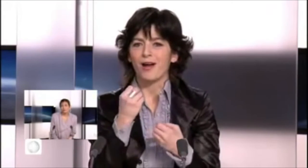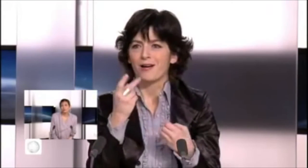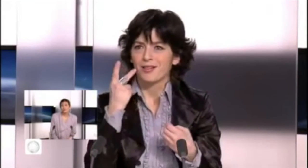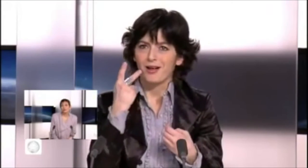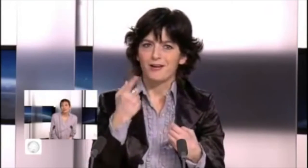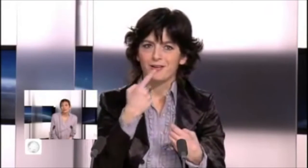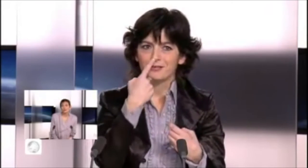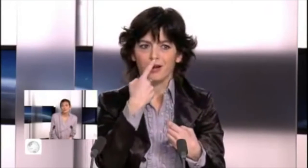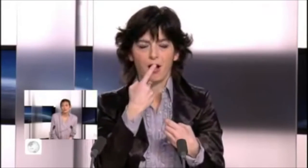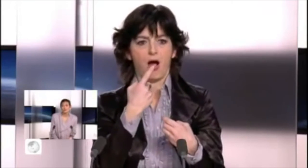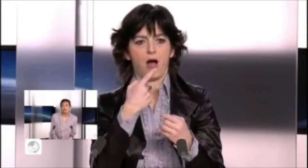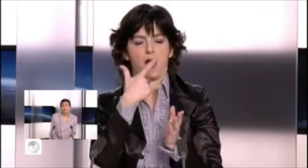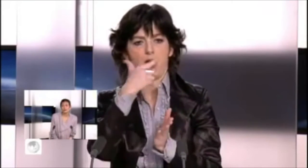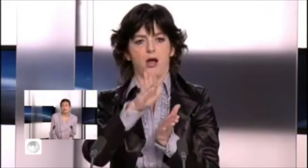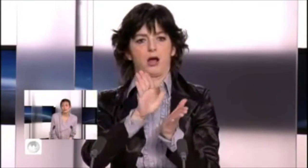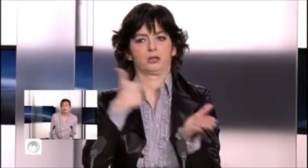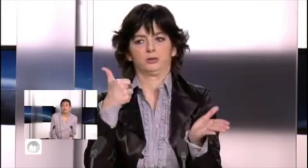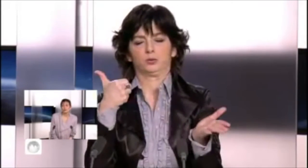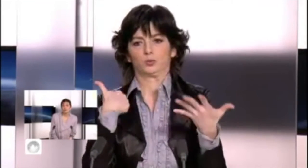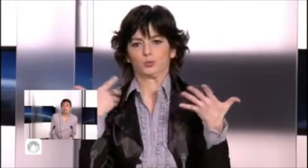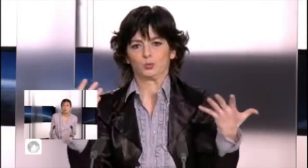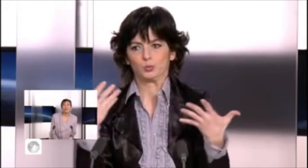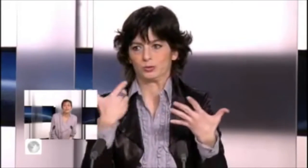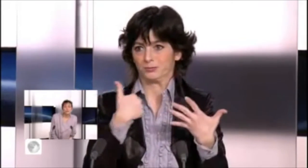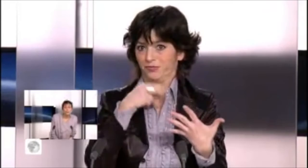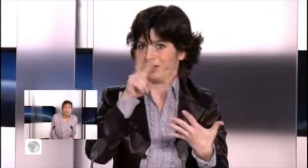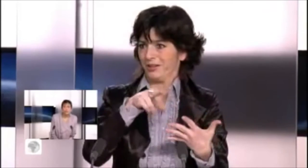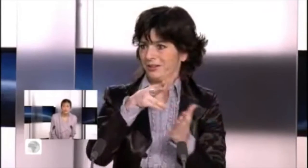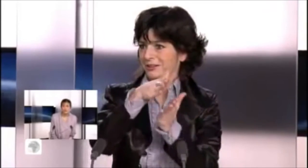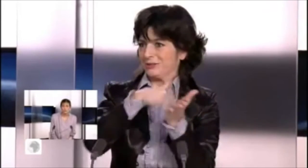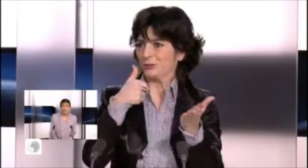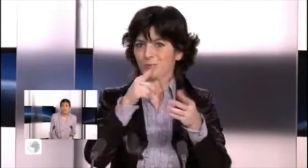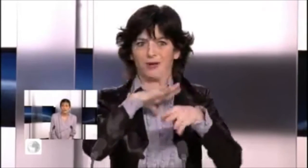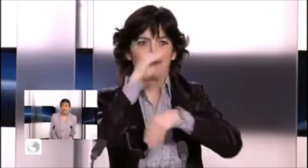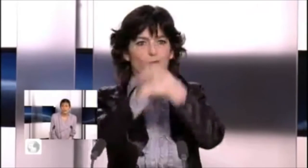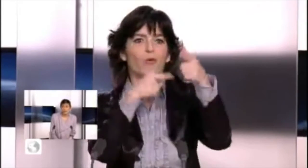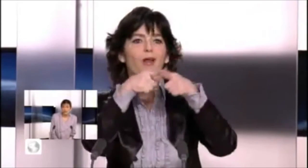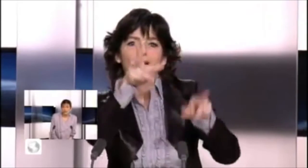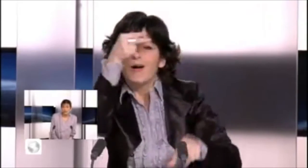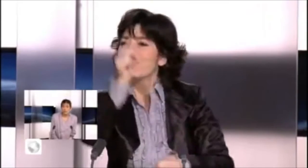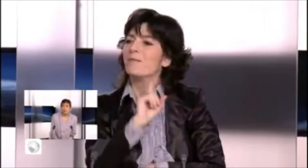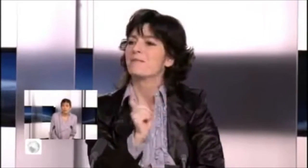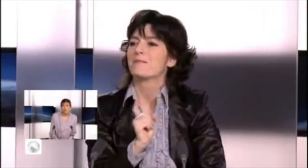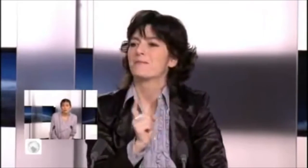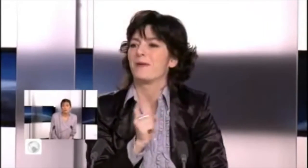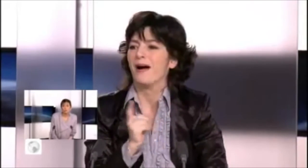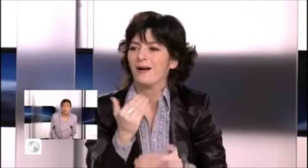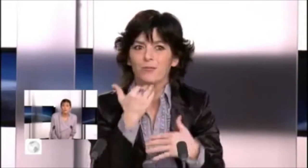Oui, c'est vrai que très souvent les entendants se sentent exclus d'un seul coup. Et il est vrai que d'un seul coup on est exclu lorsqu'on ne comprend pas la